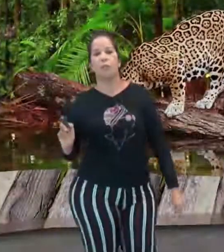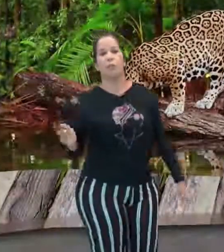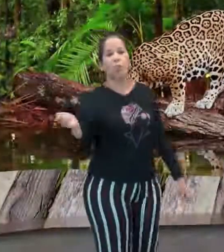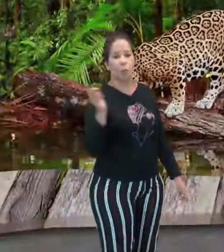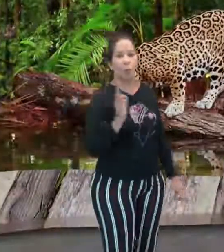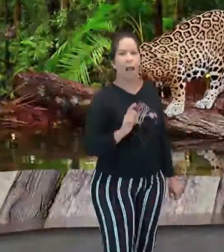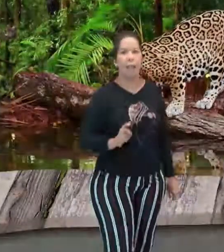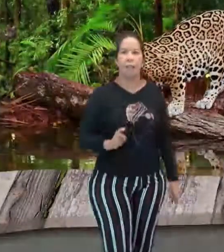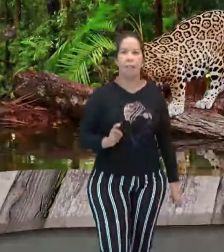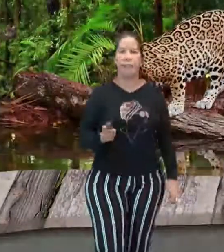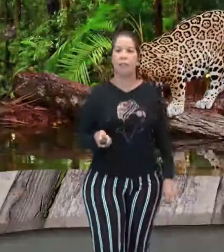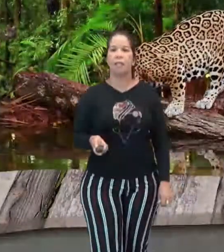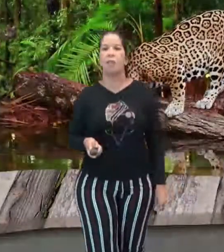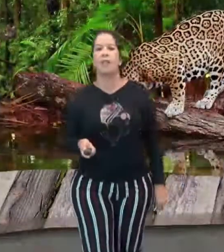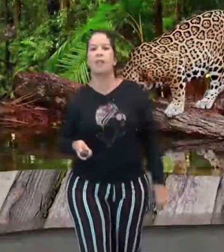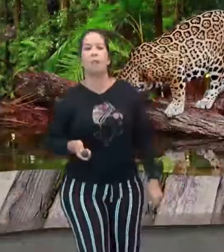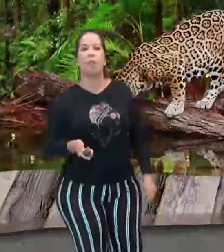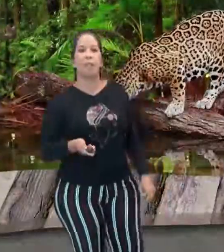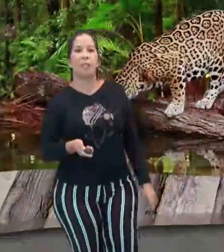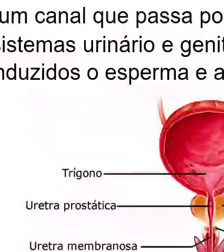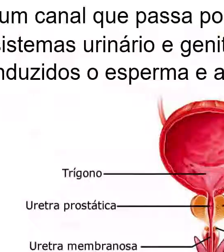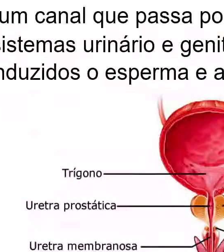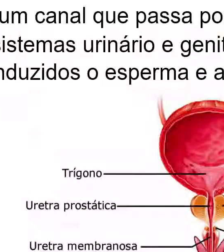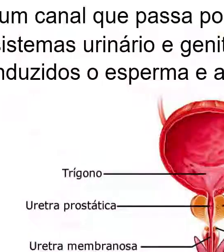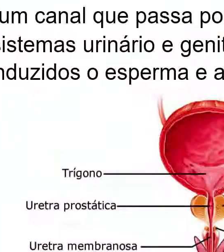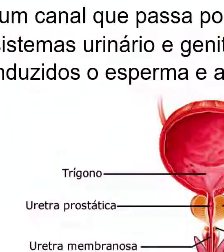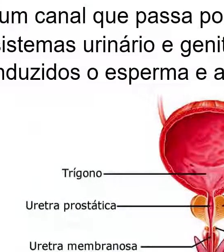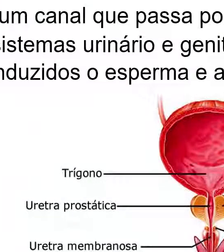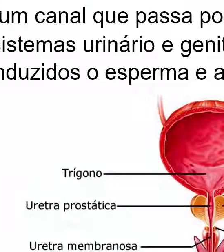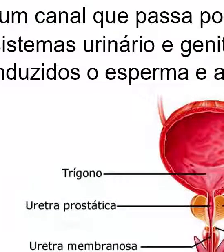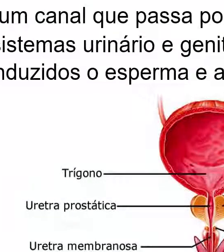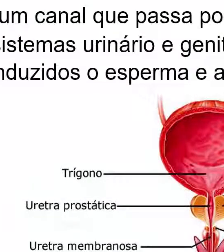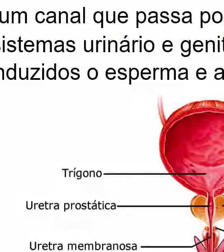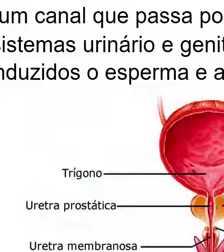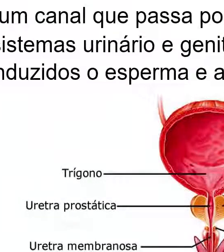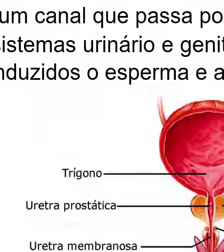vai titubear nessa questão aí. Vamos lá, seguindo.